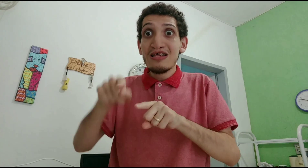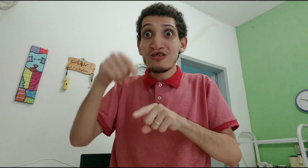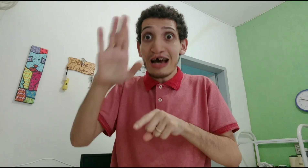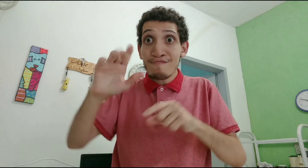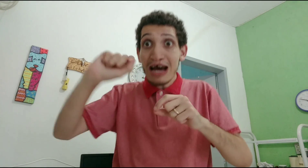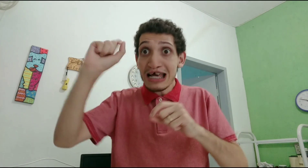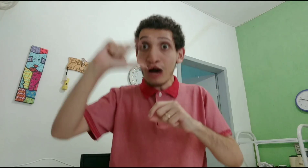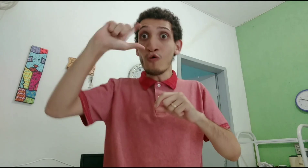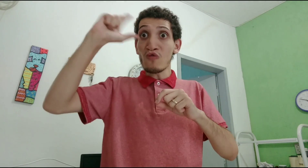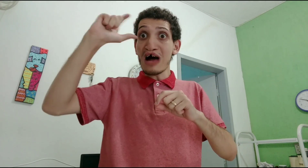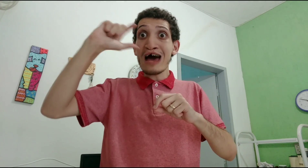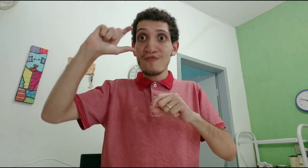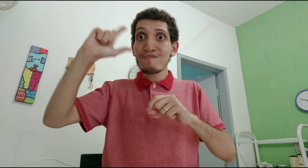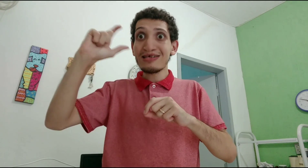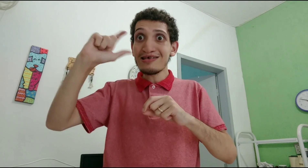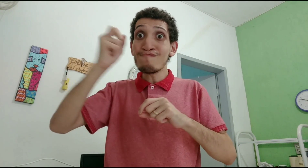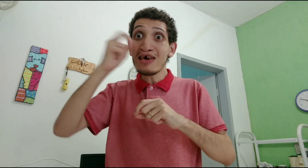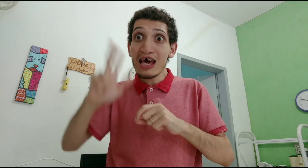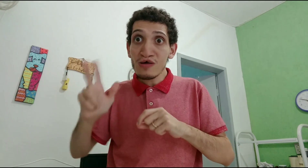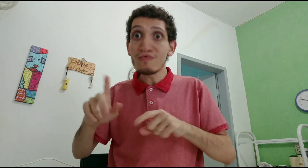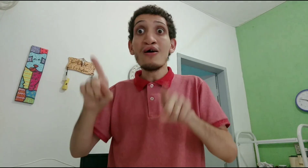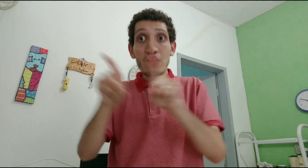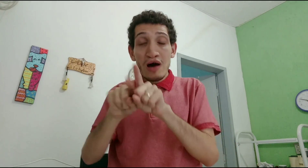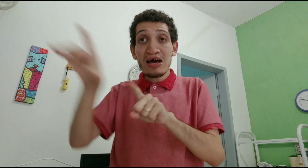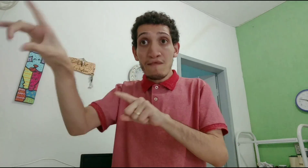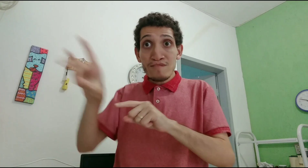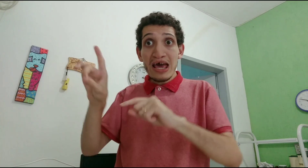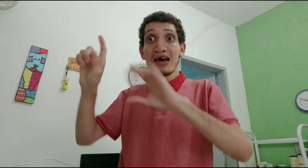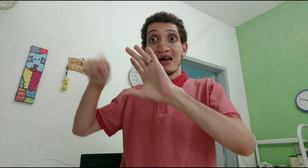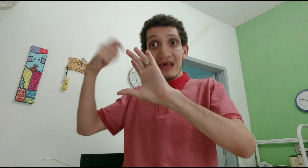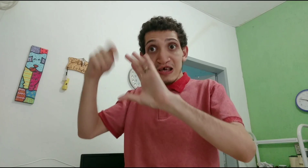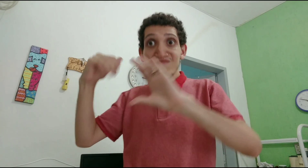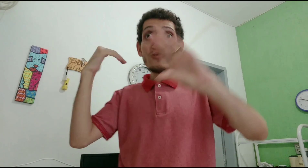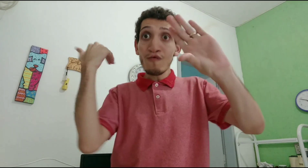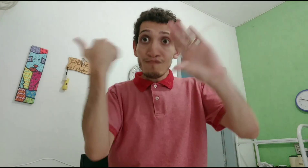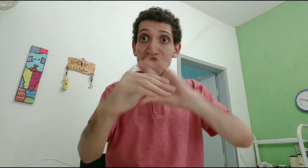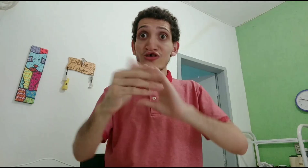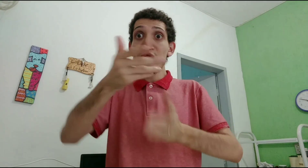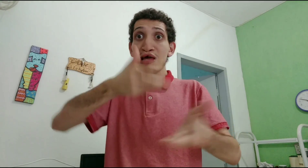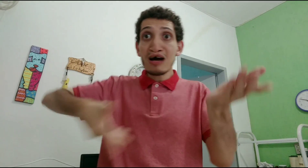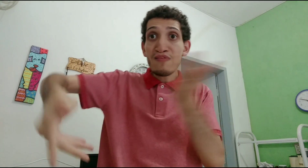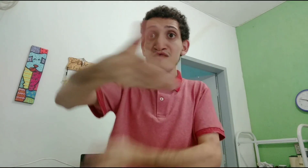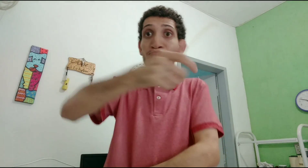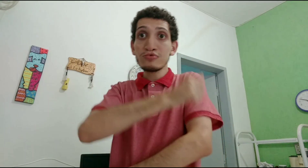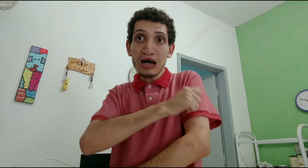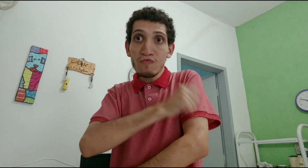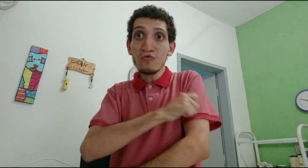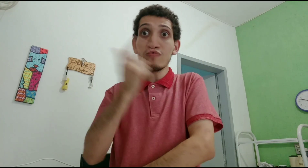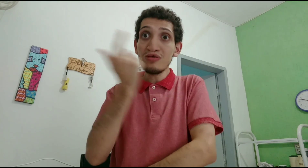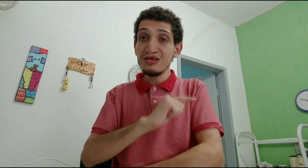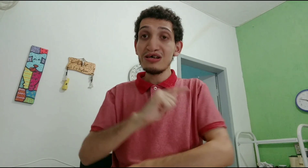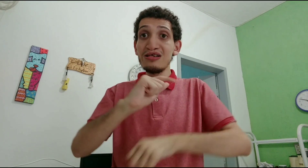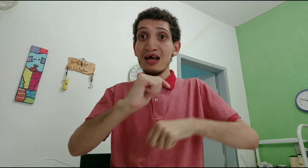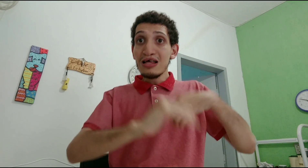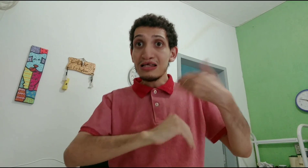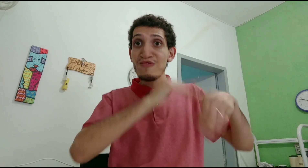e já é mais acordado, não mais esperto, também pegue esse vídeo, compartilha, manda aí para os alunos conseguirem se